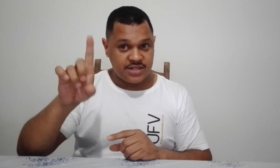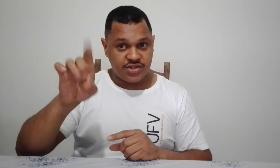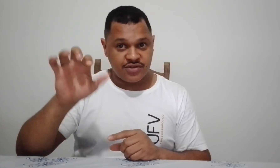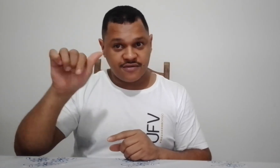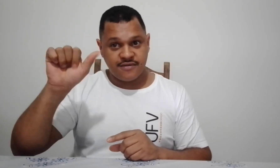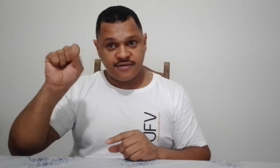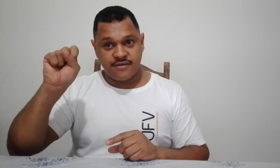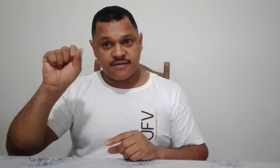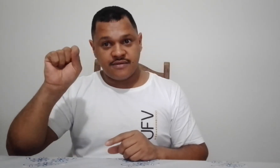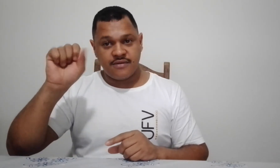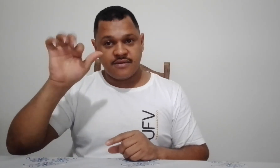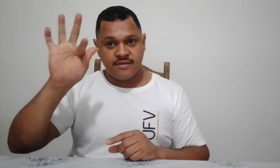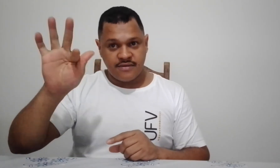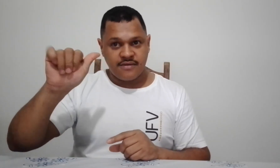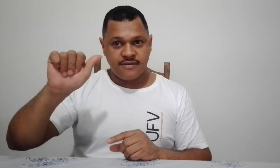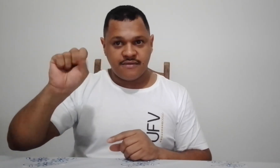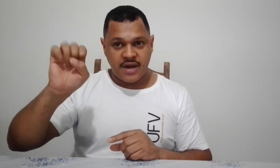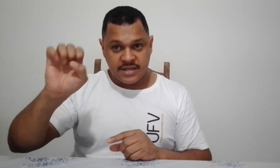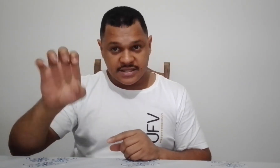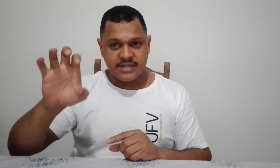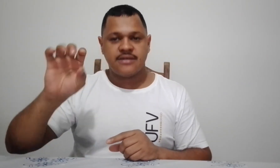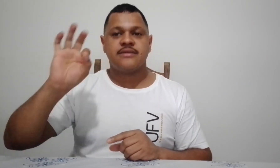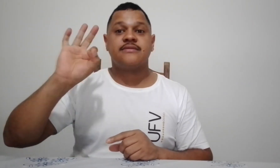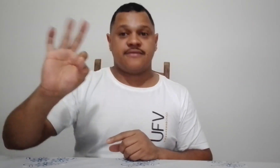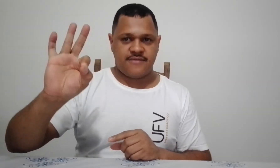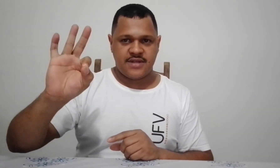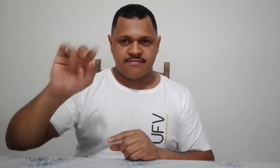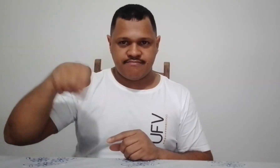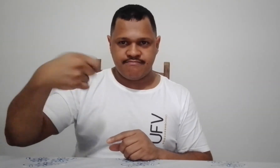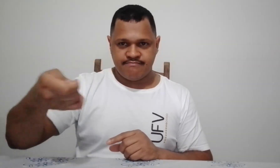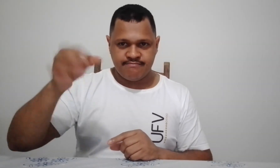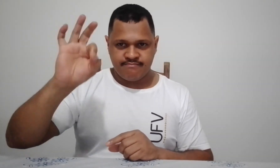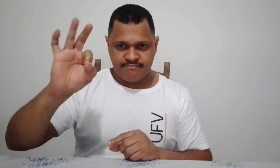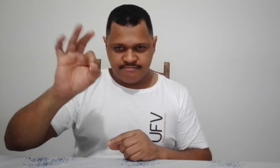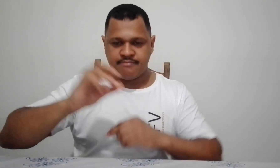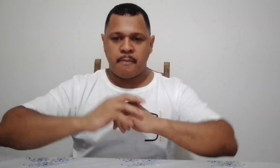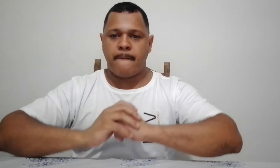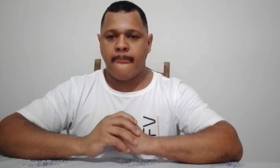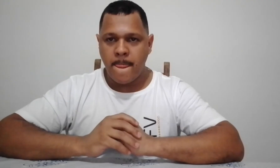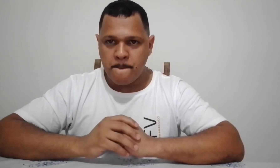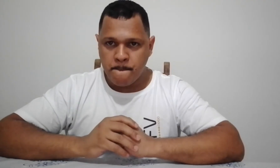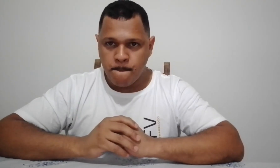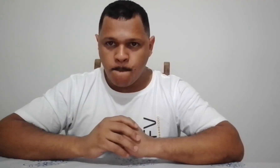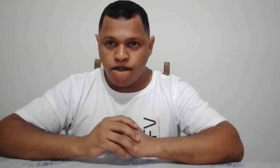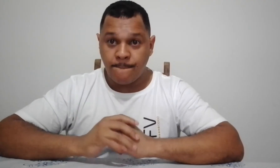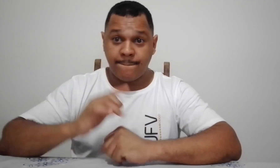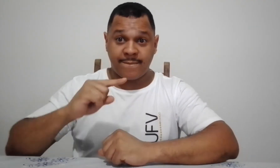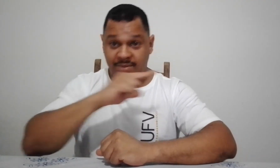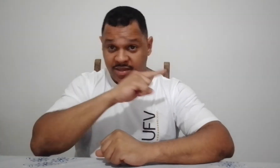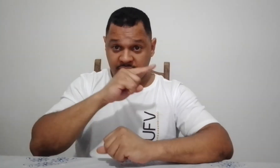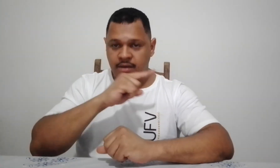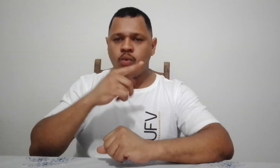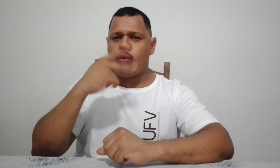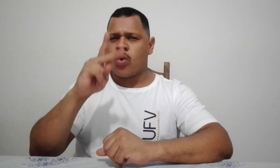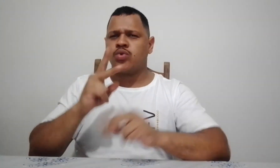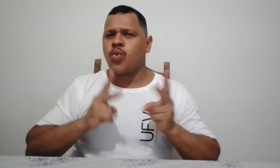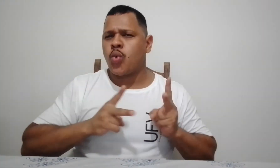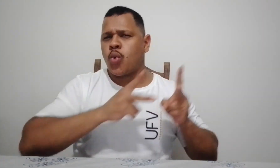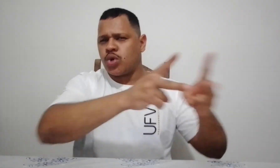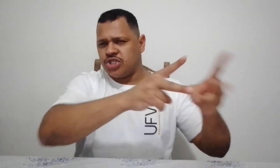tensão, que a gente chama de φ. Se a gente observar, lá no circuito de corrente contínua, a gente tinha que a corrente